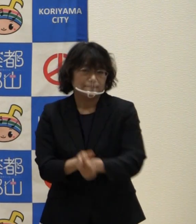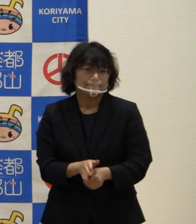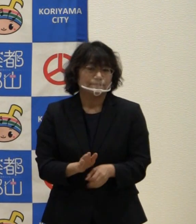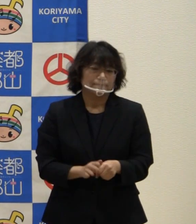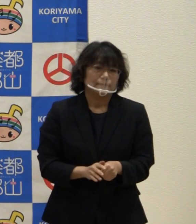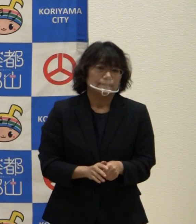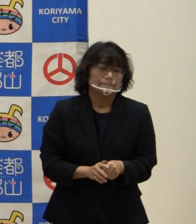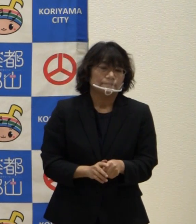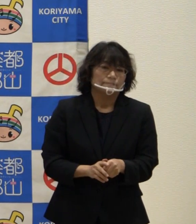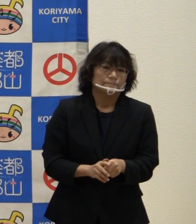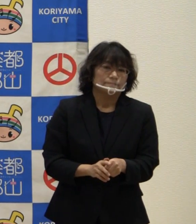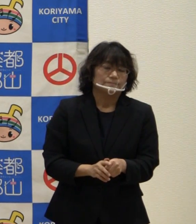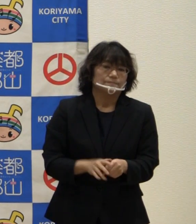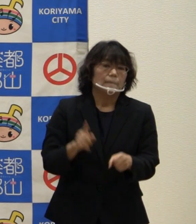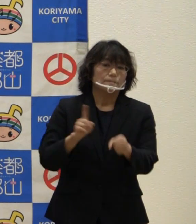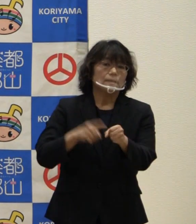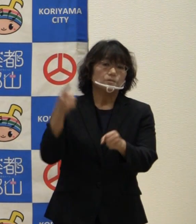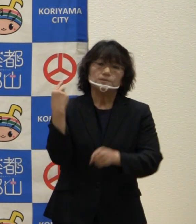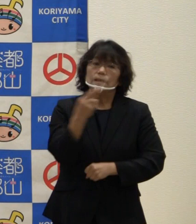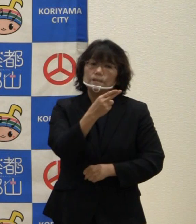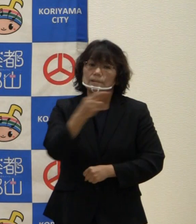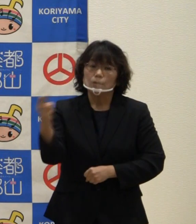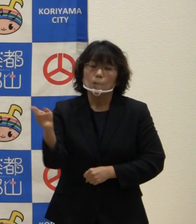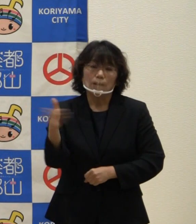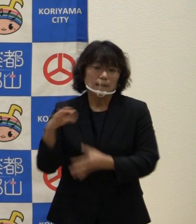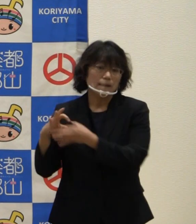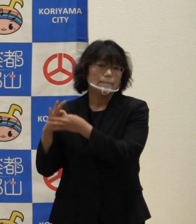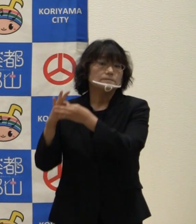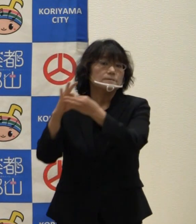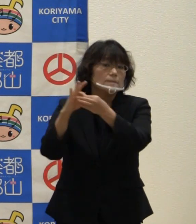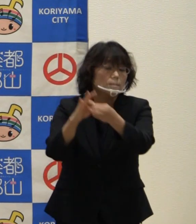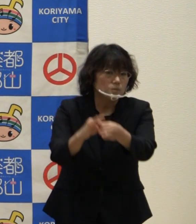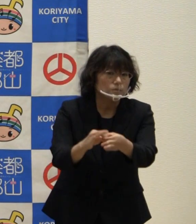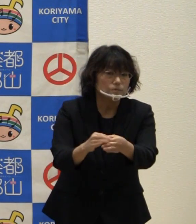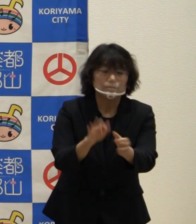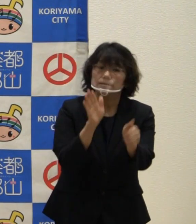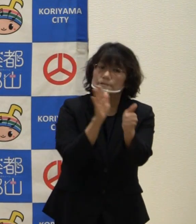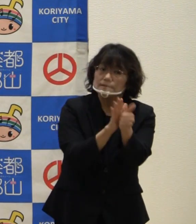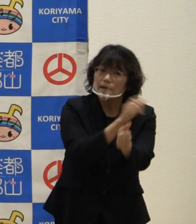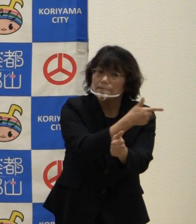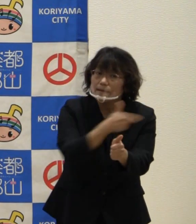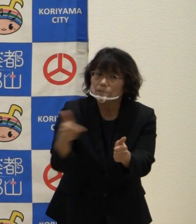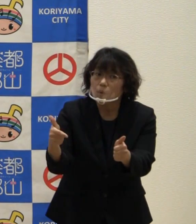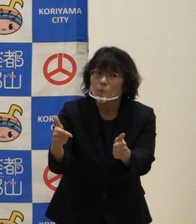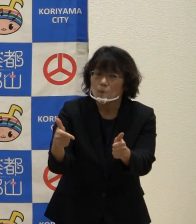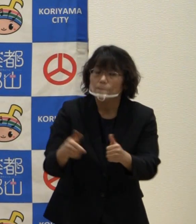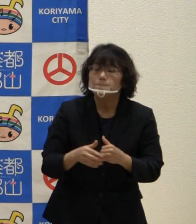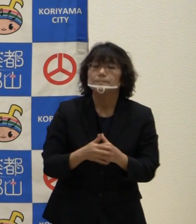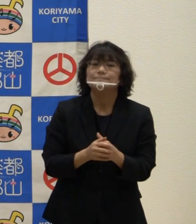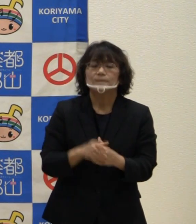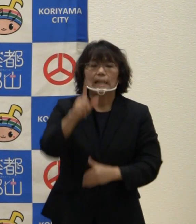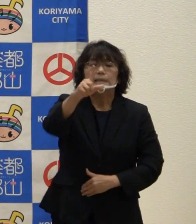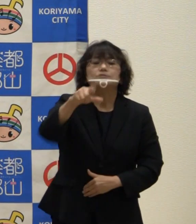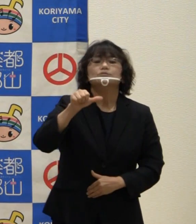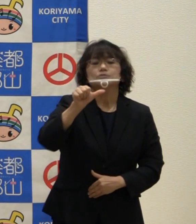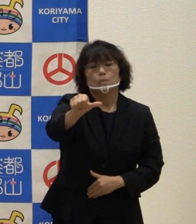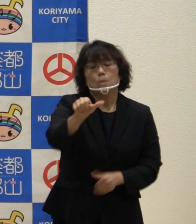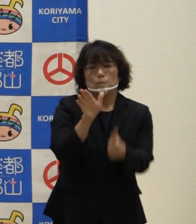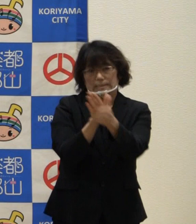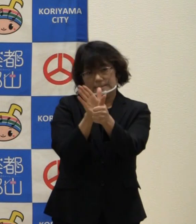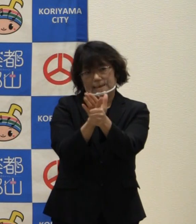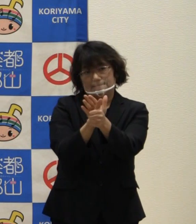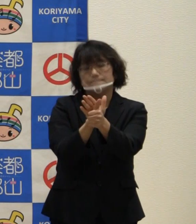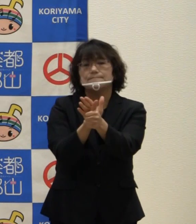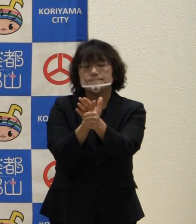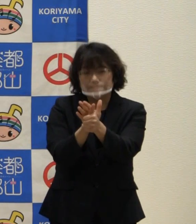援と合わせまして15の支援メニューによりまして商工観光業の皆様と連携を図りながら新